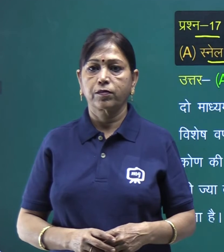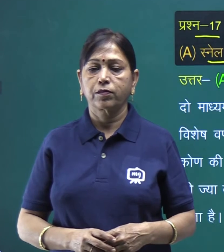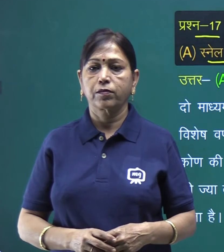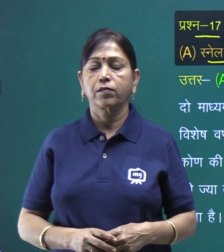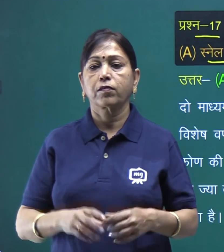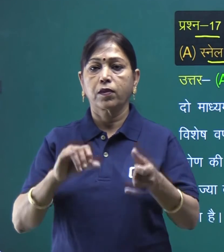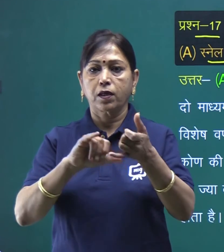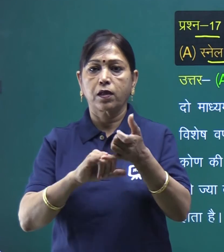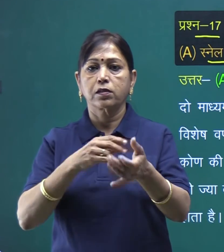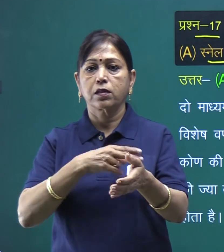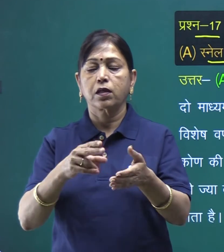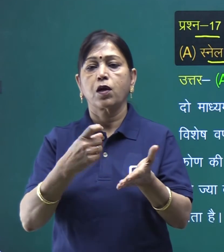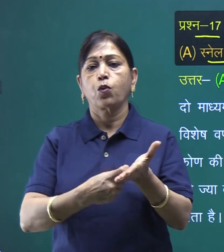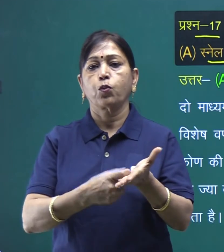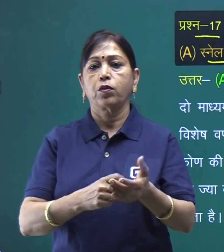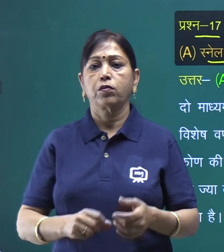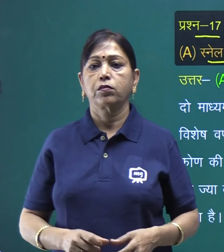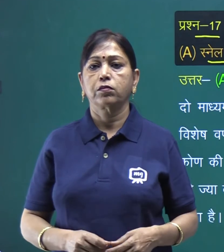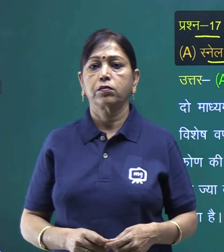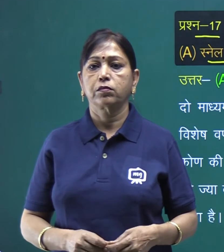स्नेल का नियम,